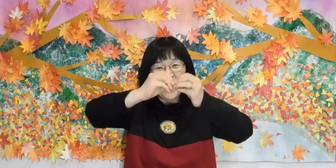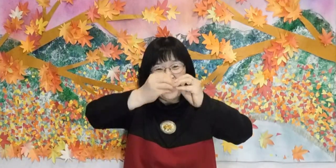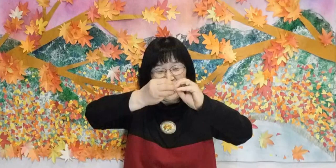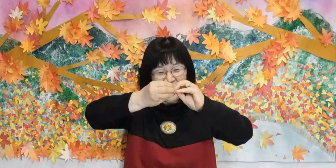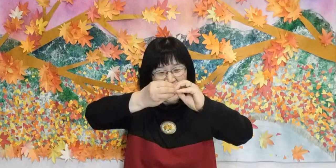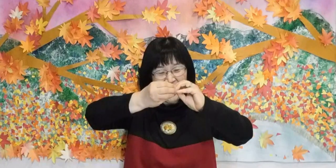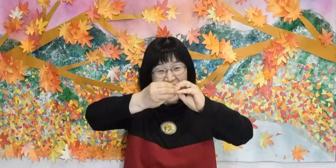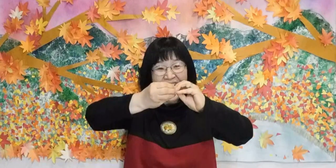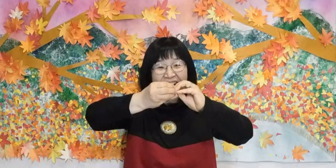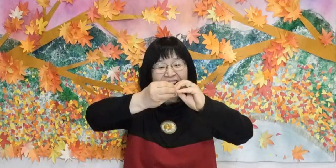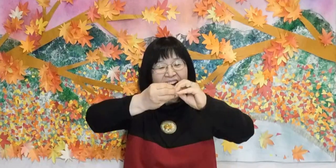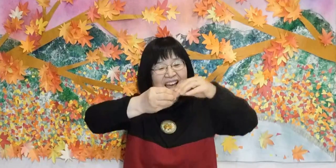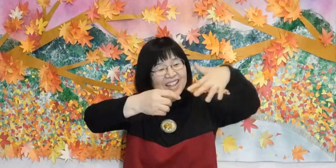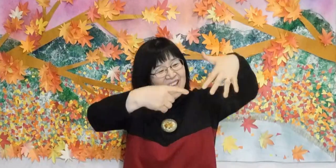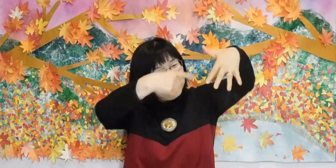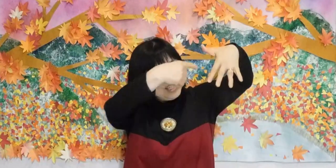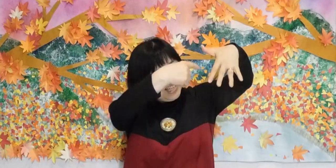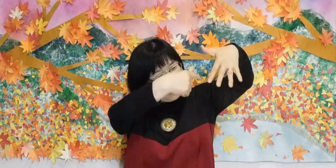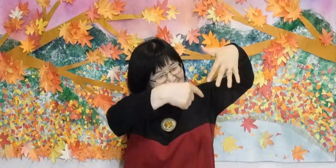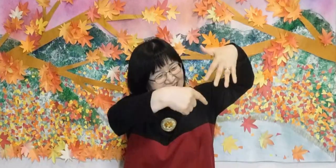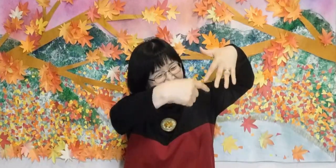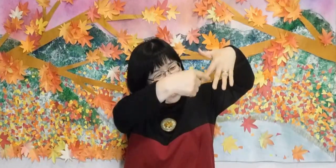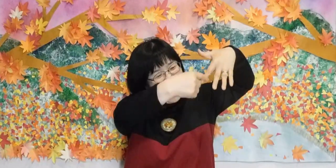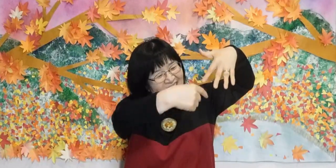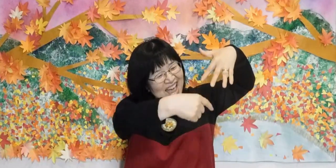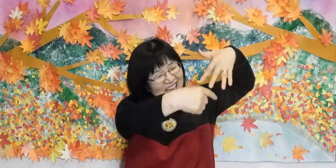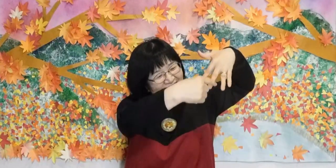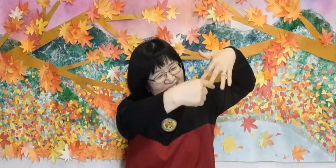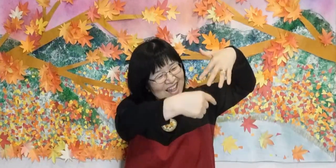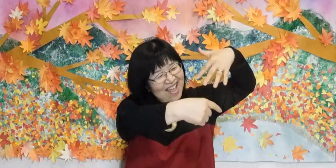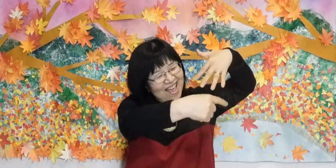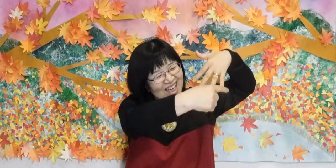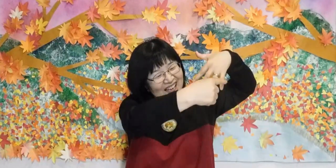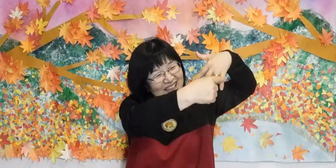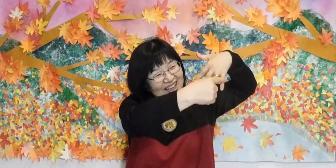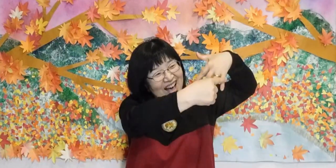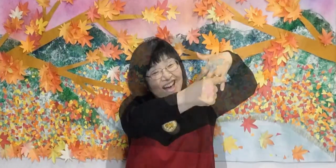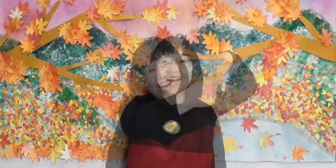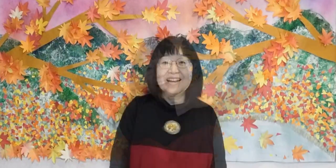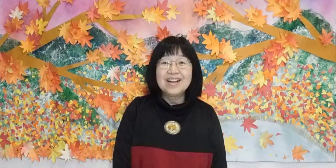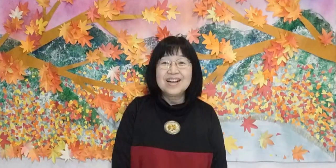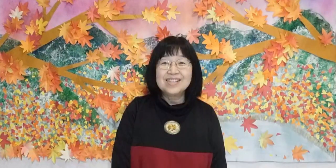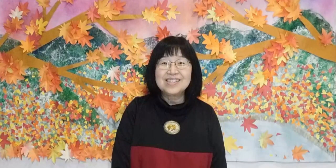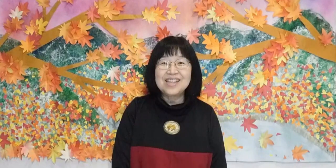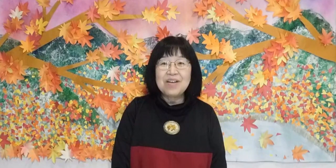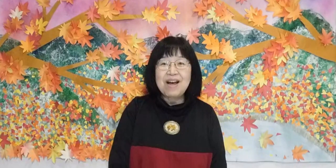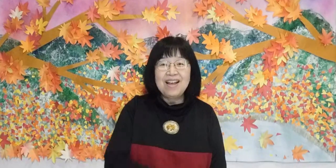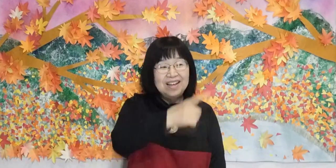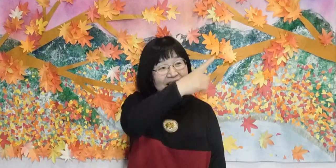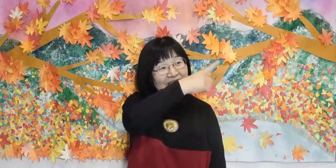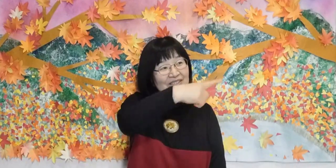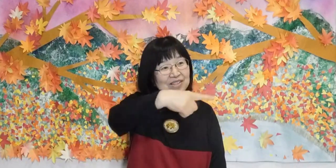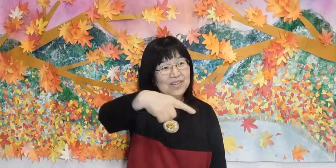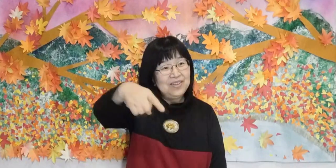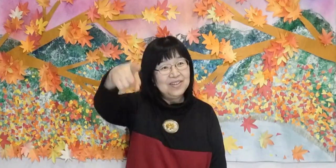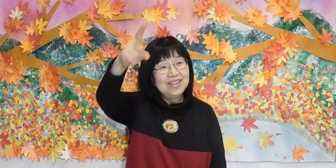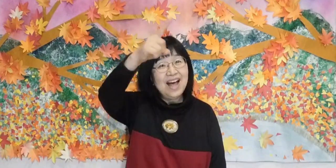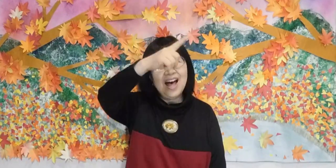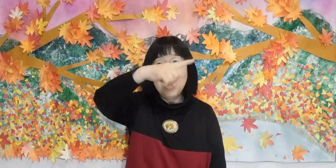る。楓、同じです。楓や、ツタは、ツタ